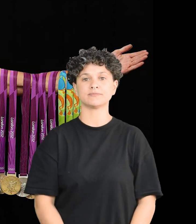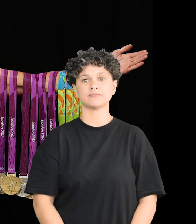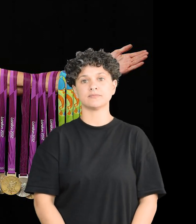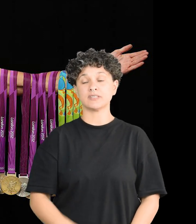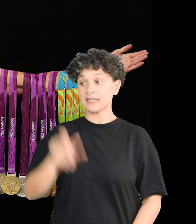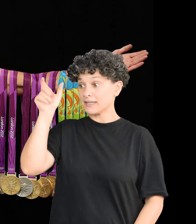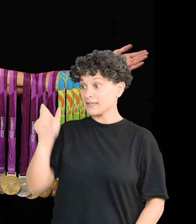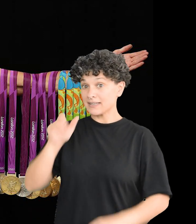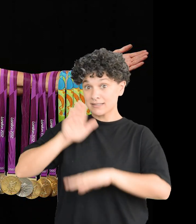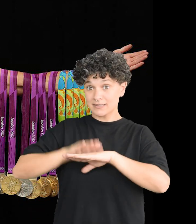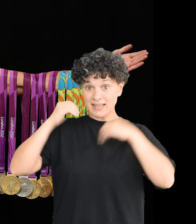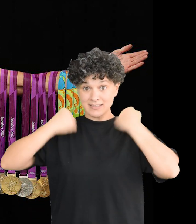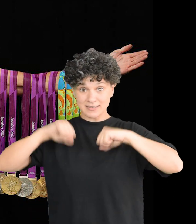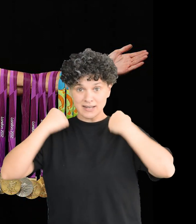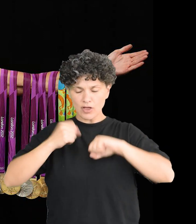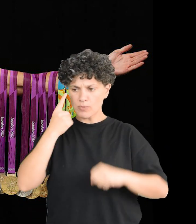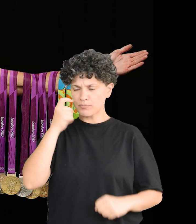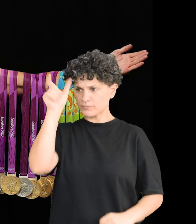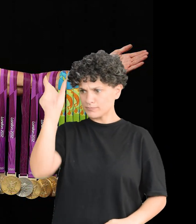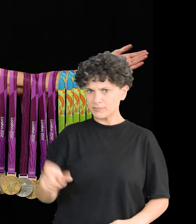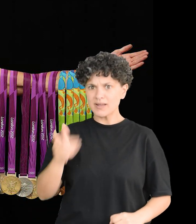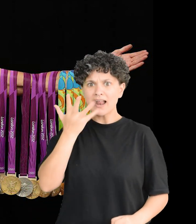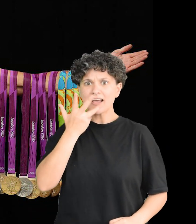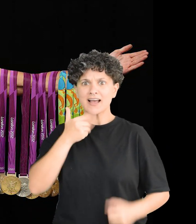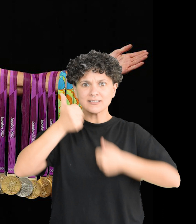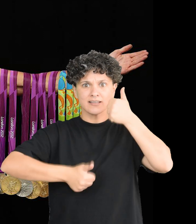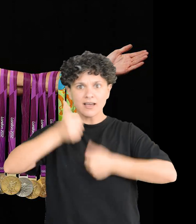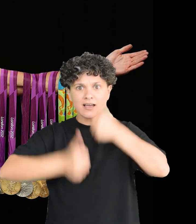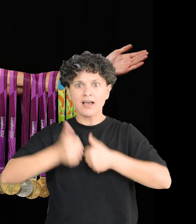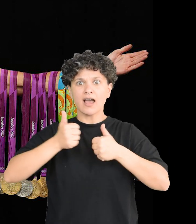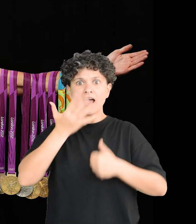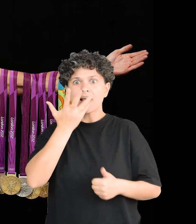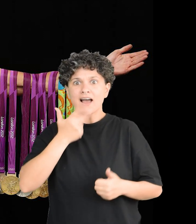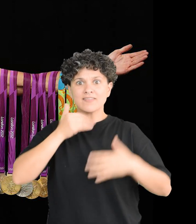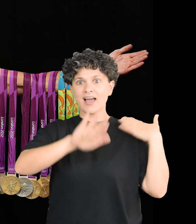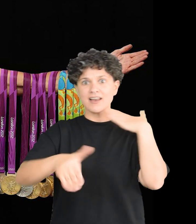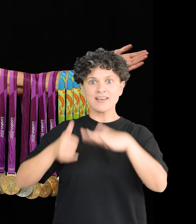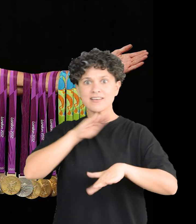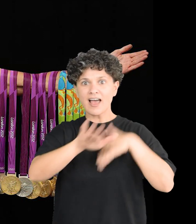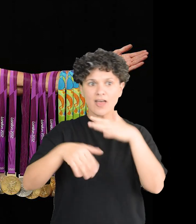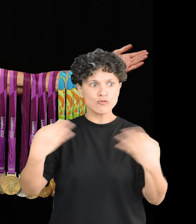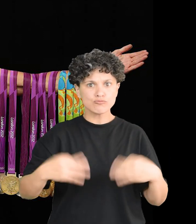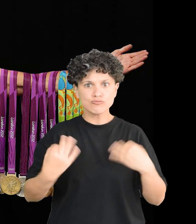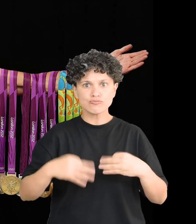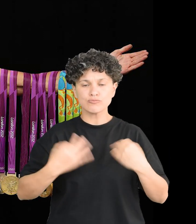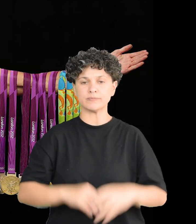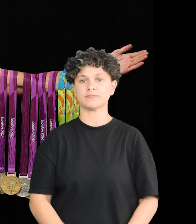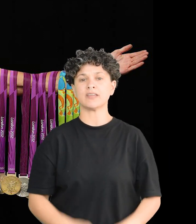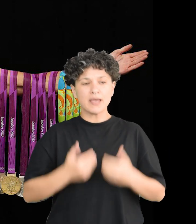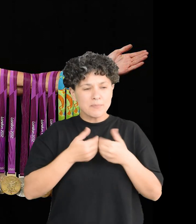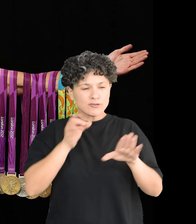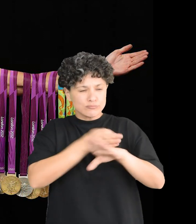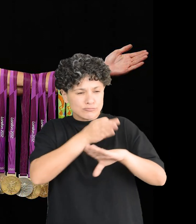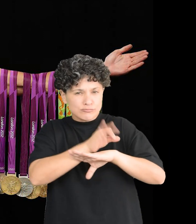entrenador notó que felps era competitivo y que se manejaba con soltura comenzó corrigiendo sus